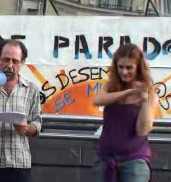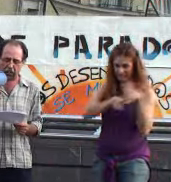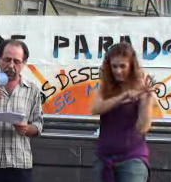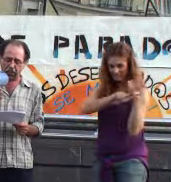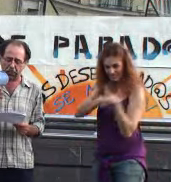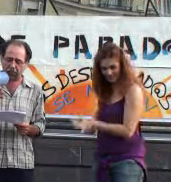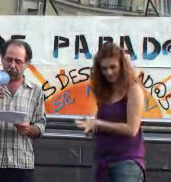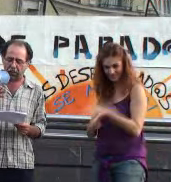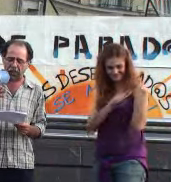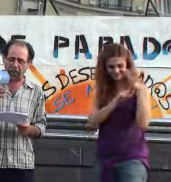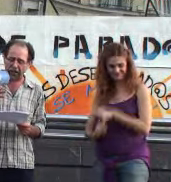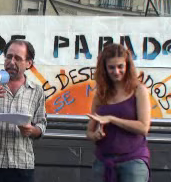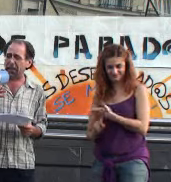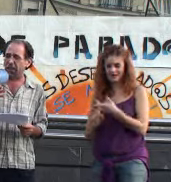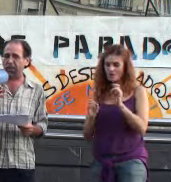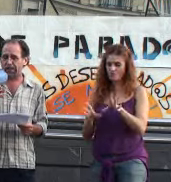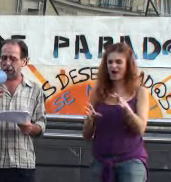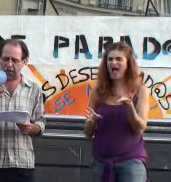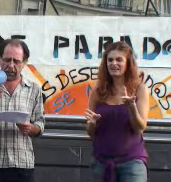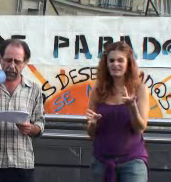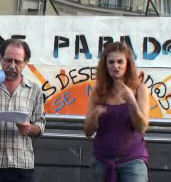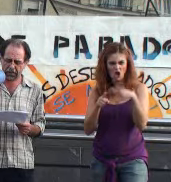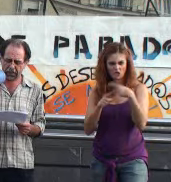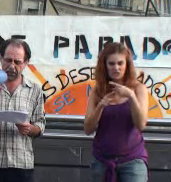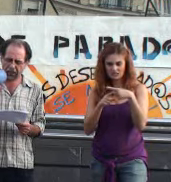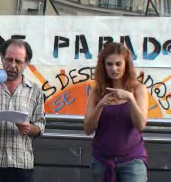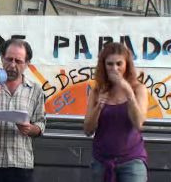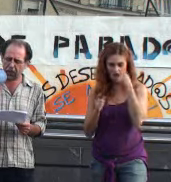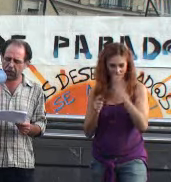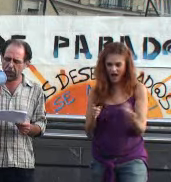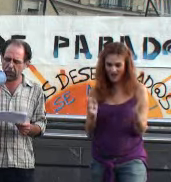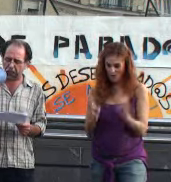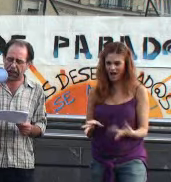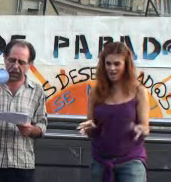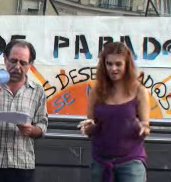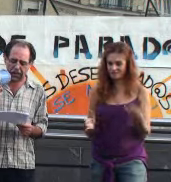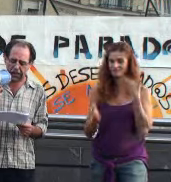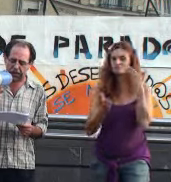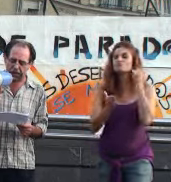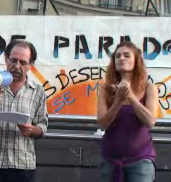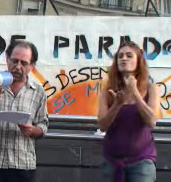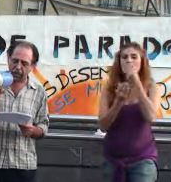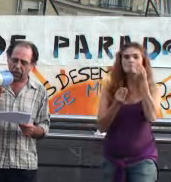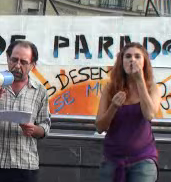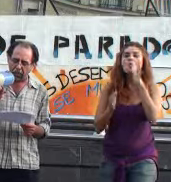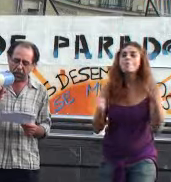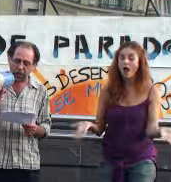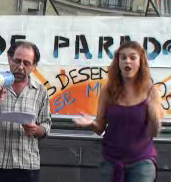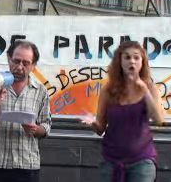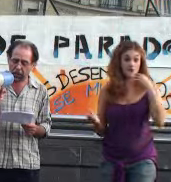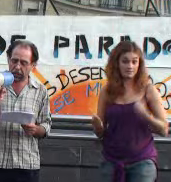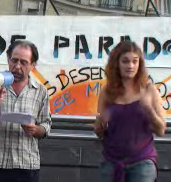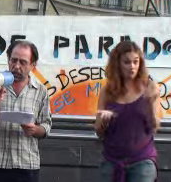pretende arrinconarnos como si fuéramos trastos inservibles. La mejor prueba de que no es así la estamos dando en este